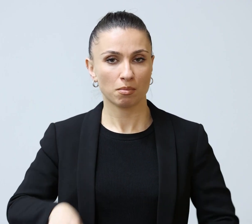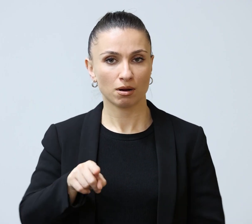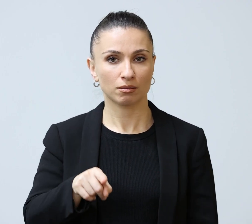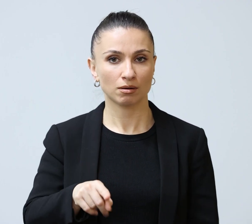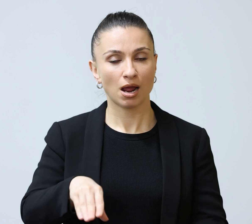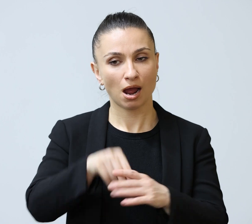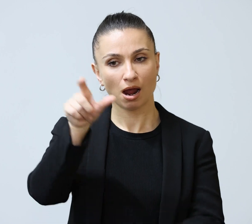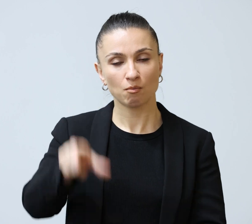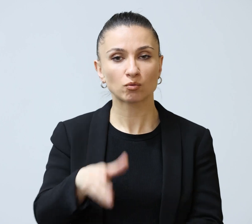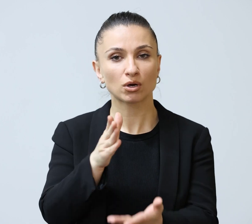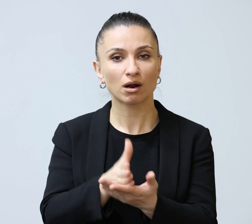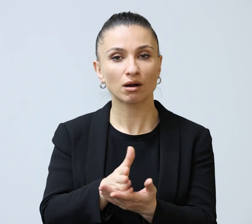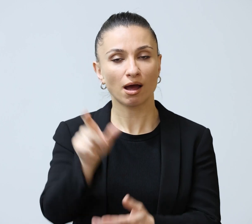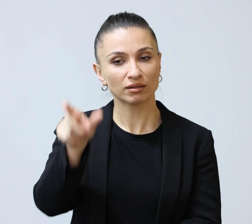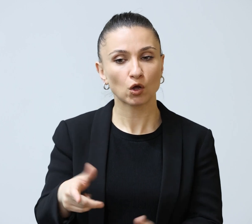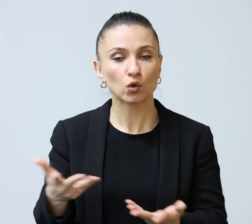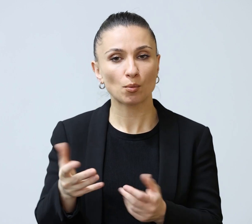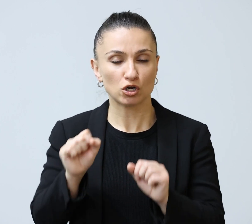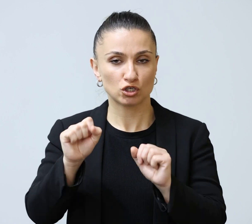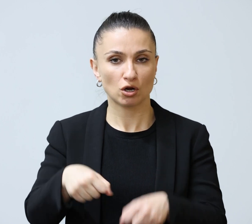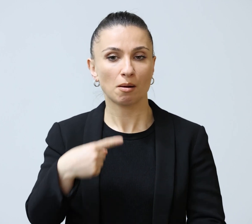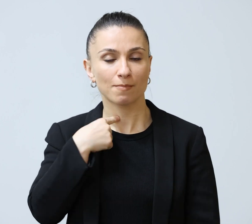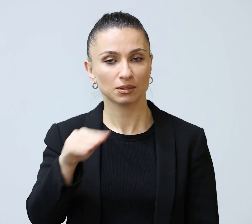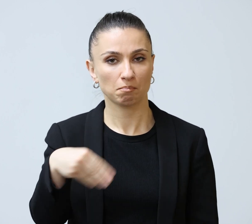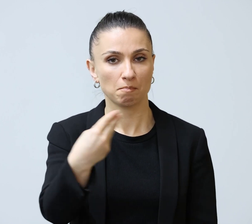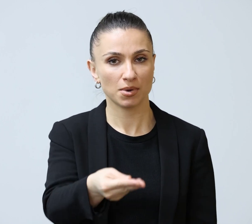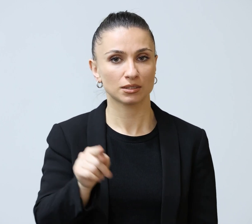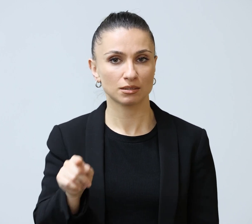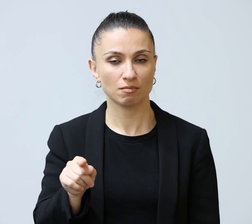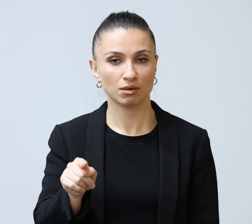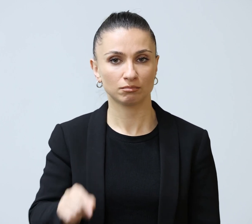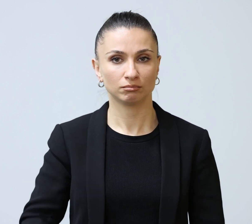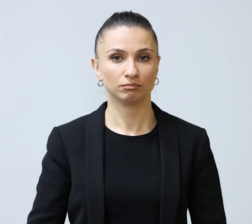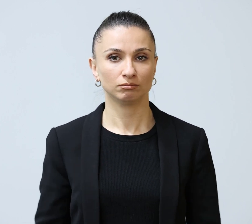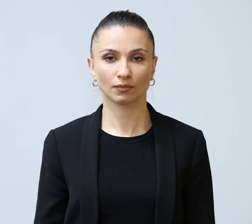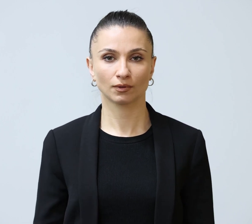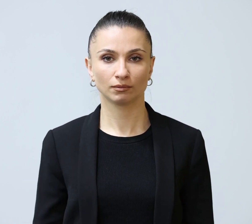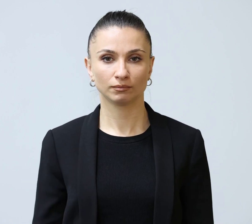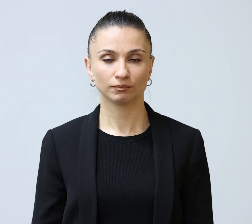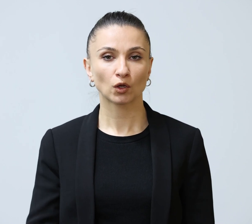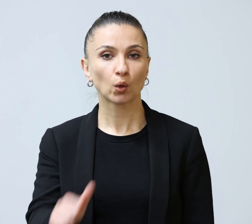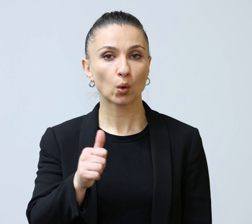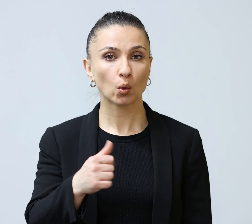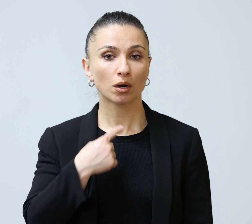Ինչպես քվեարկես։ Գնա ընտրատեղամասի մուտքի դռան մոտ, որտեղ կանգնած է կանաչ համազգեստով հանձնաժողովի